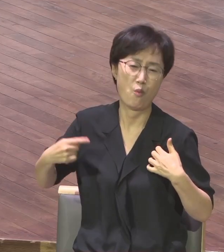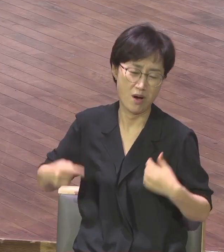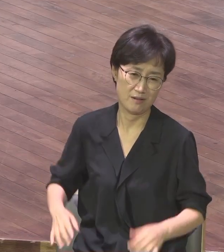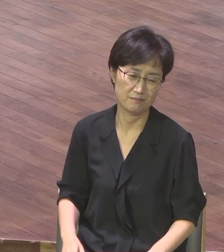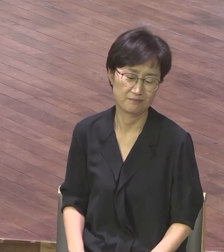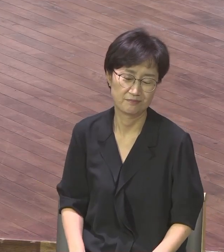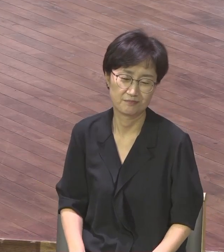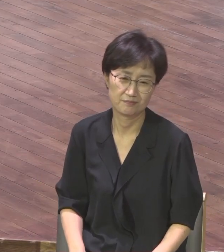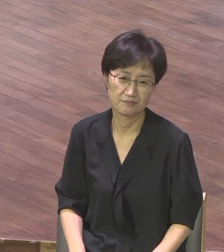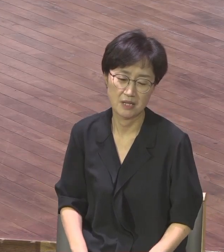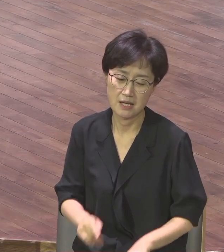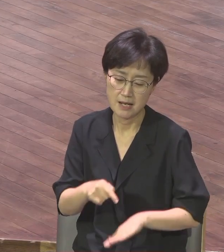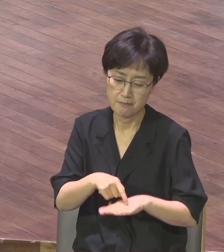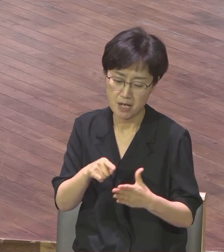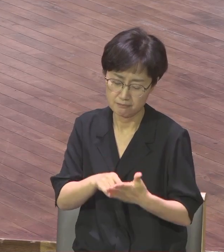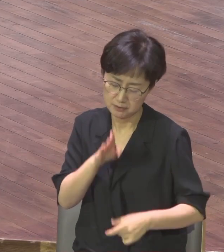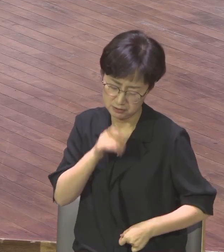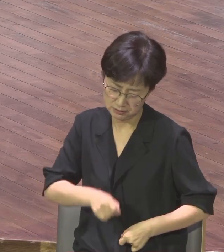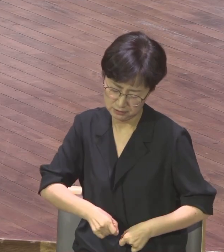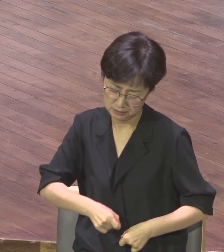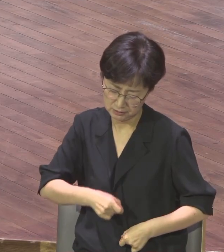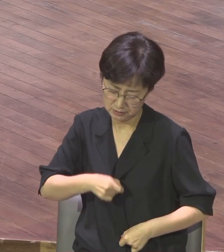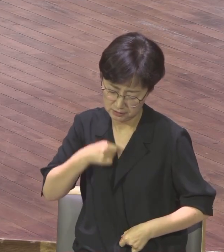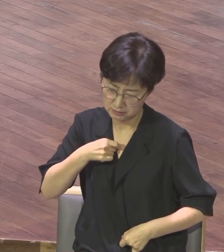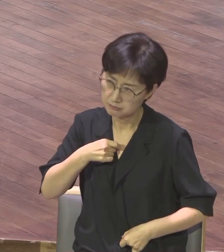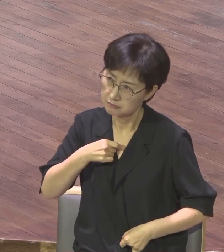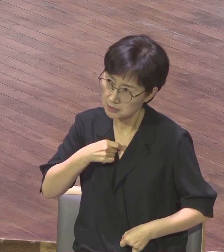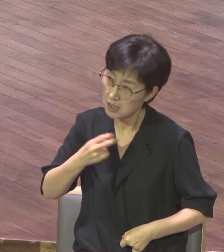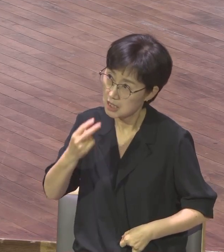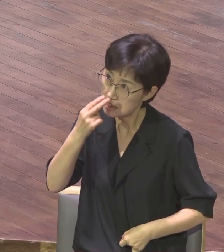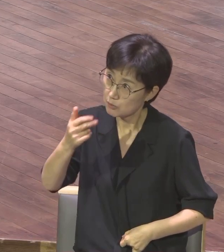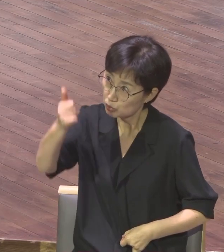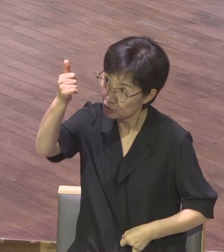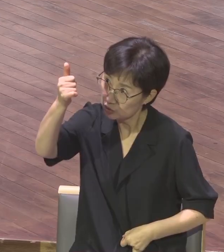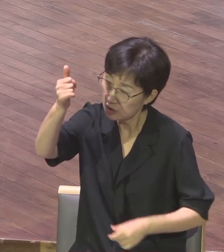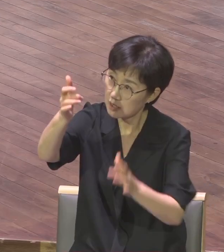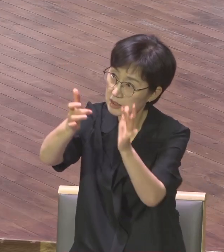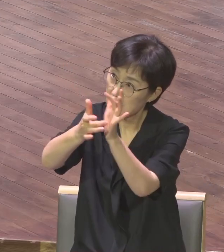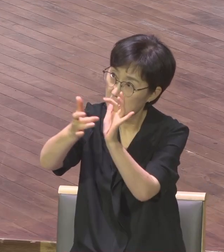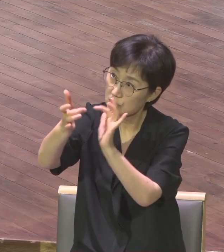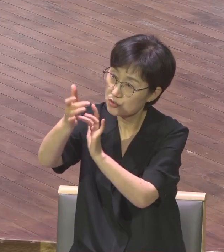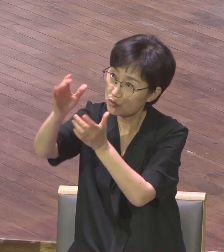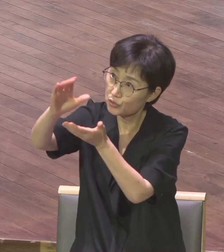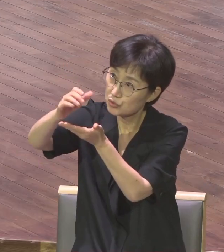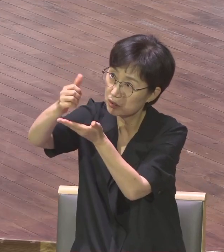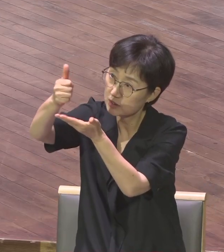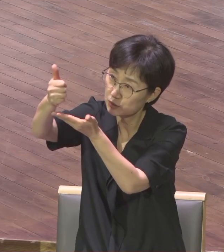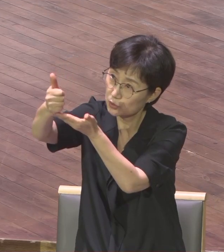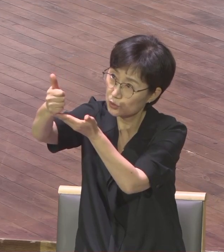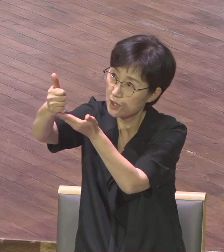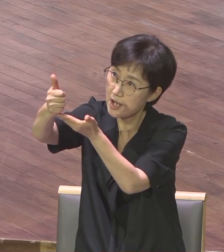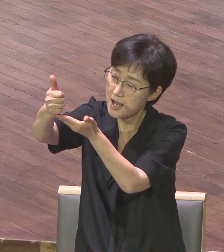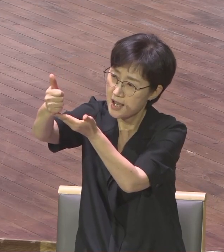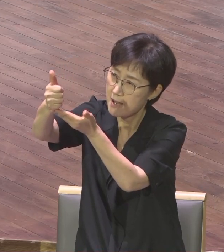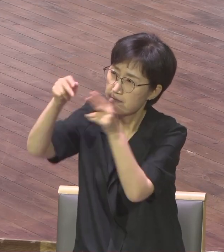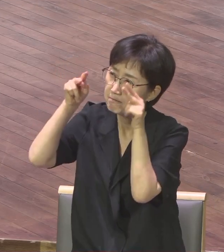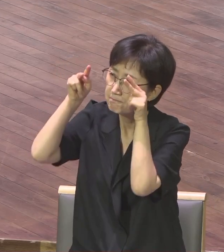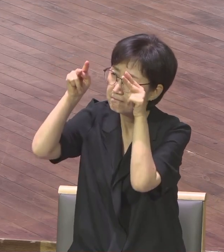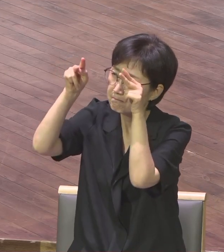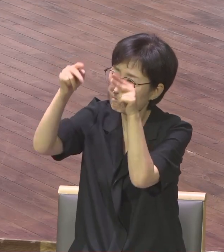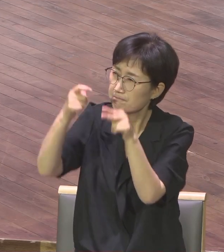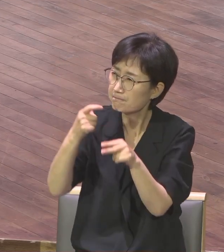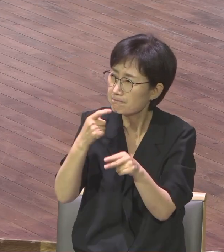진심으로 마음을 다하여 내 생명의 주인이시며 내 삶의 회복해 되시는 예수 그리스도만 바라볼